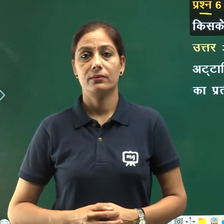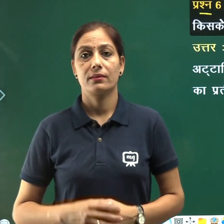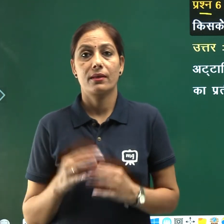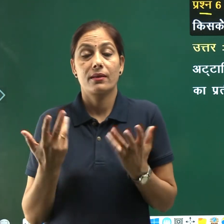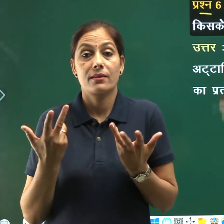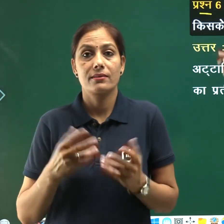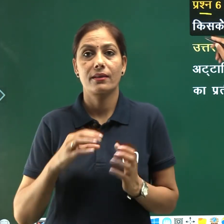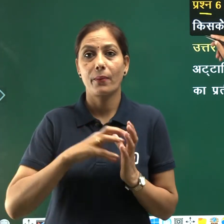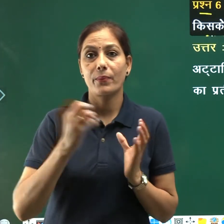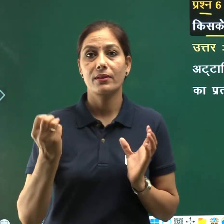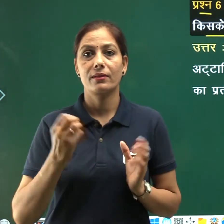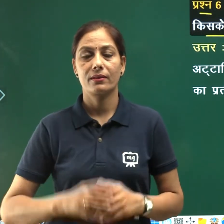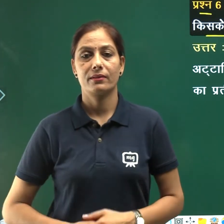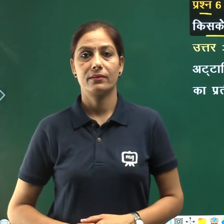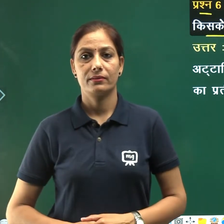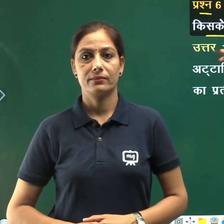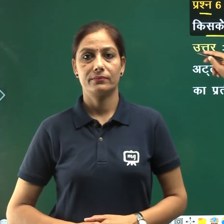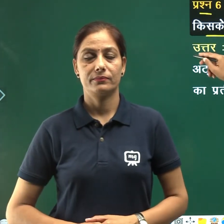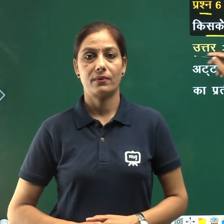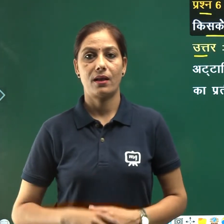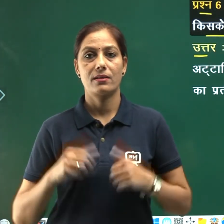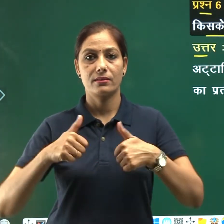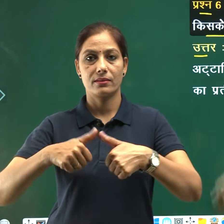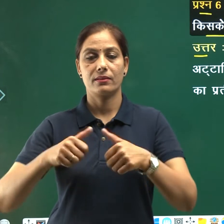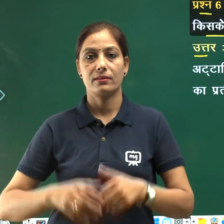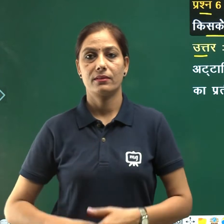किसके प्रतीक है? उत्तर है